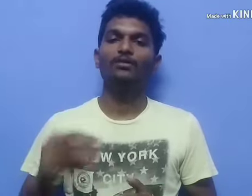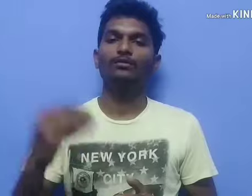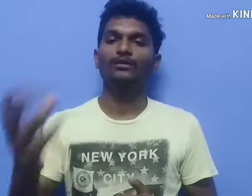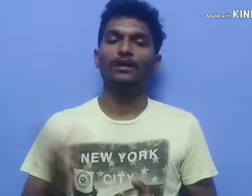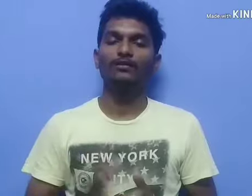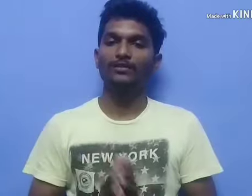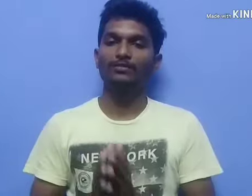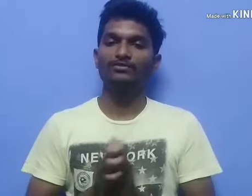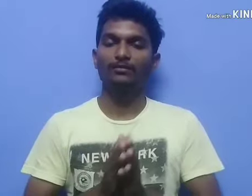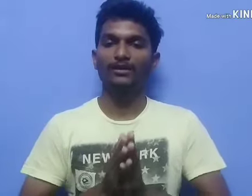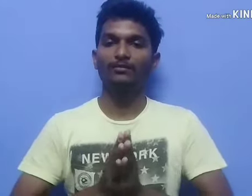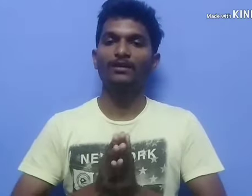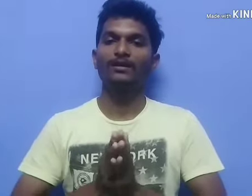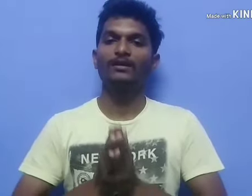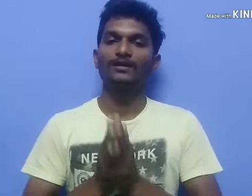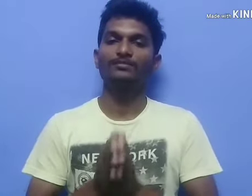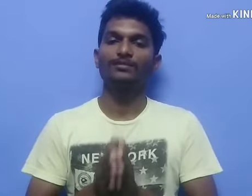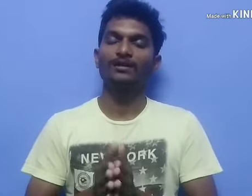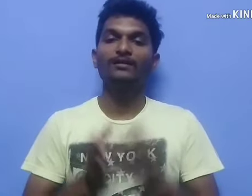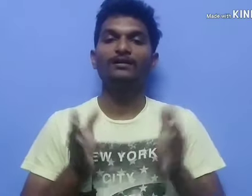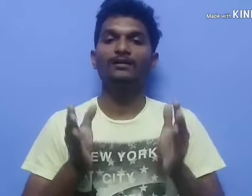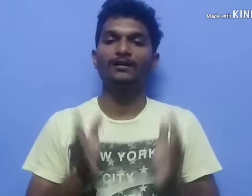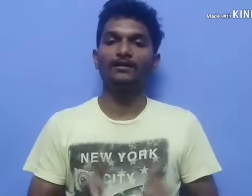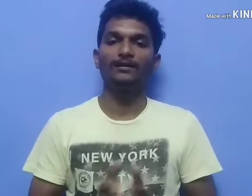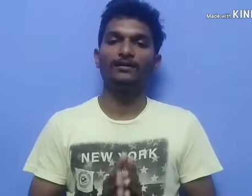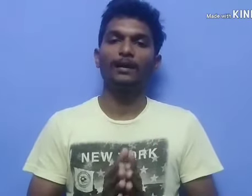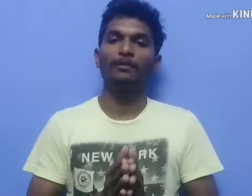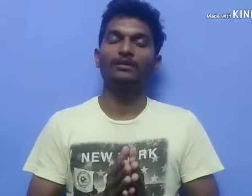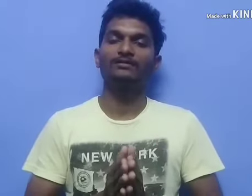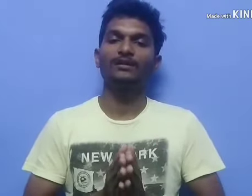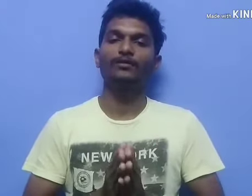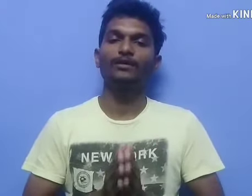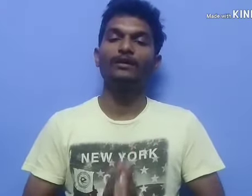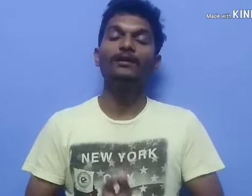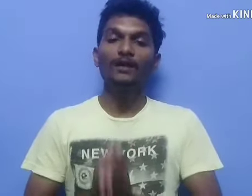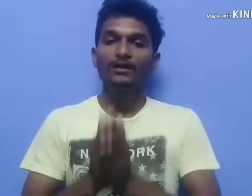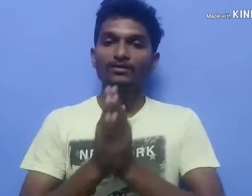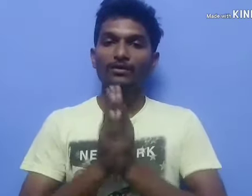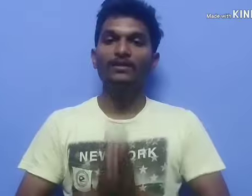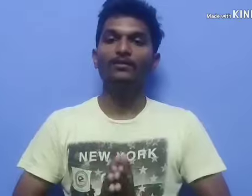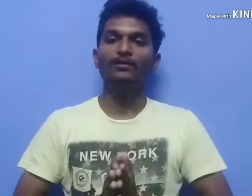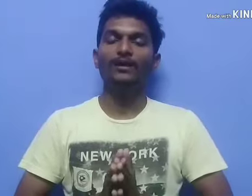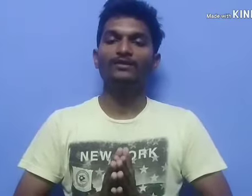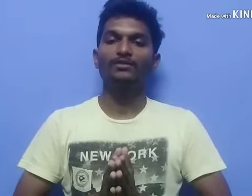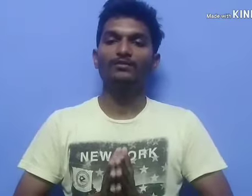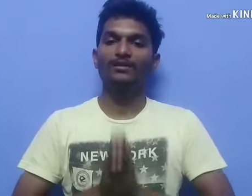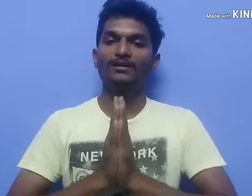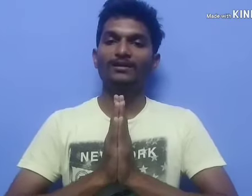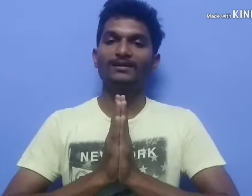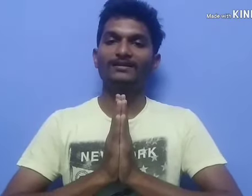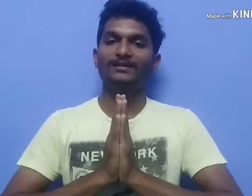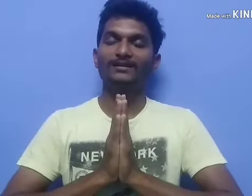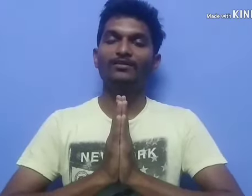ஒரு தலைவரை பற்றி பேசணும் அப்படிங்கிற மாதிரி நீங்கள் ஆசைப்பட்டீங்கன்னா கமெண்ட் பாக்ஸில் லீவ் பண்ணுங்கள். ஸோ இந்த வீடியோ எல்லாரும் சொல்கிற மாதிரி தான், இந்த வீடியோ